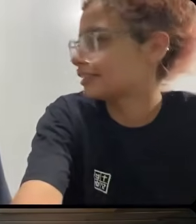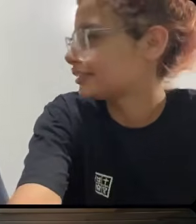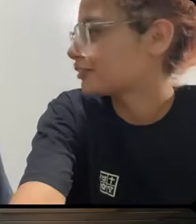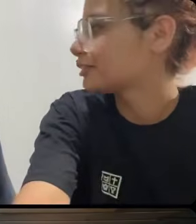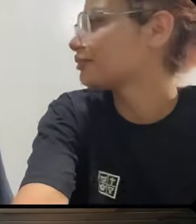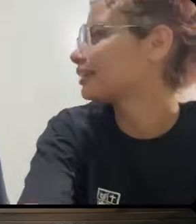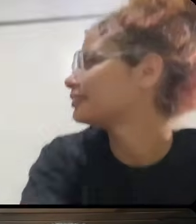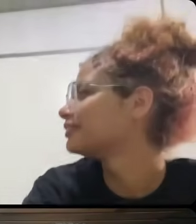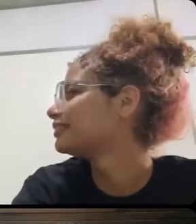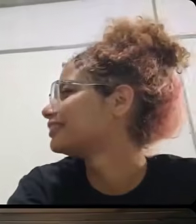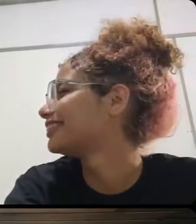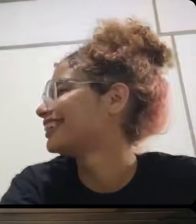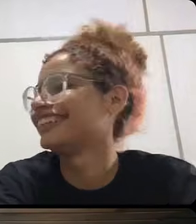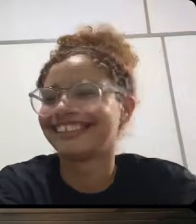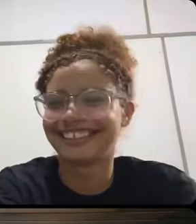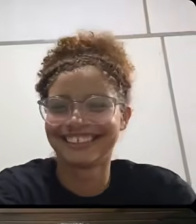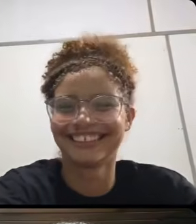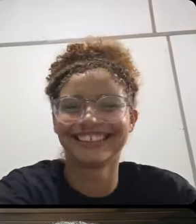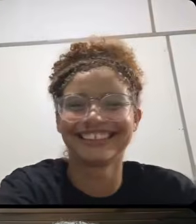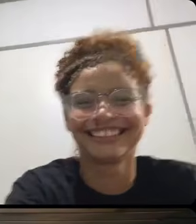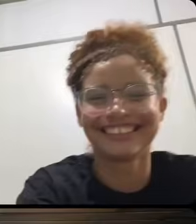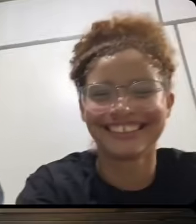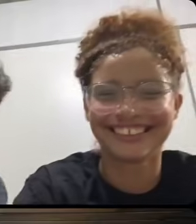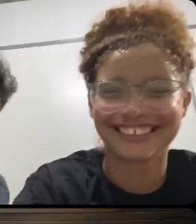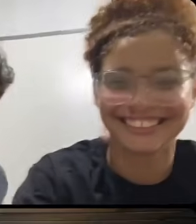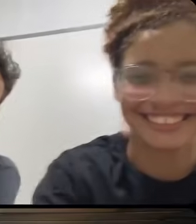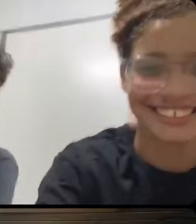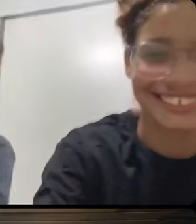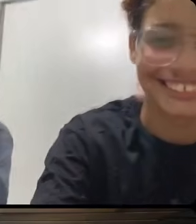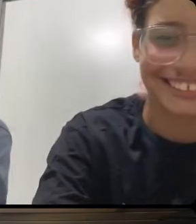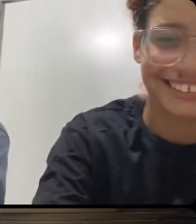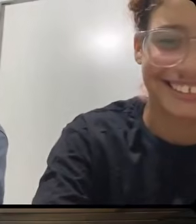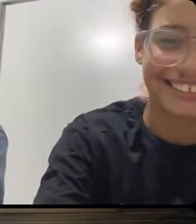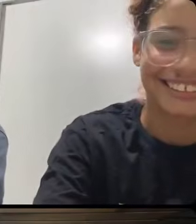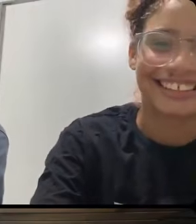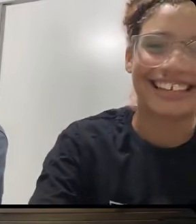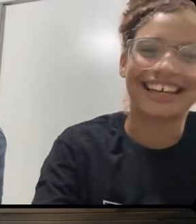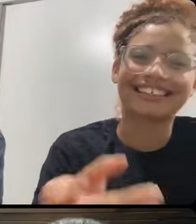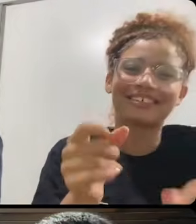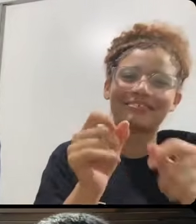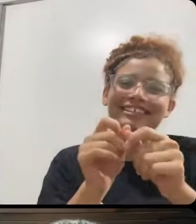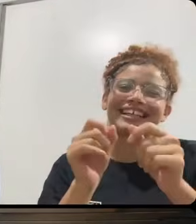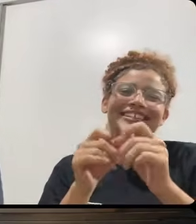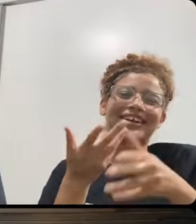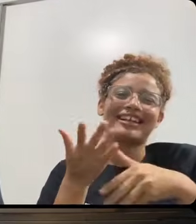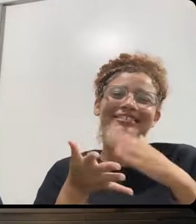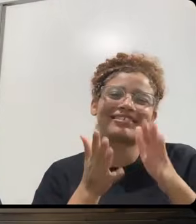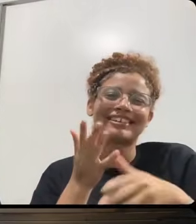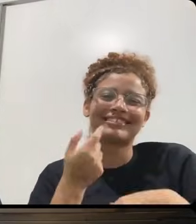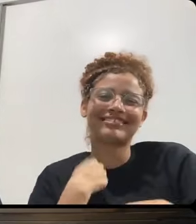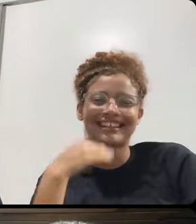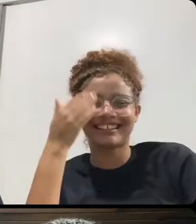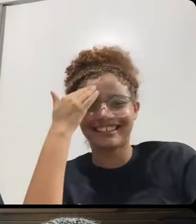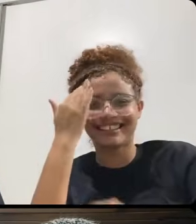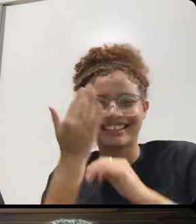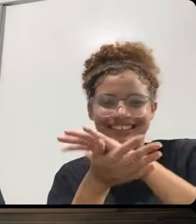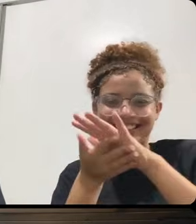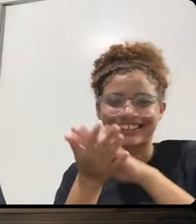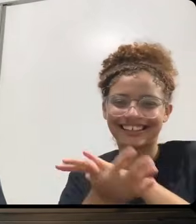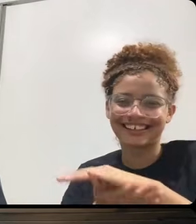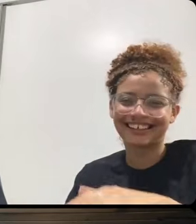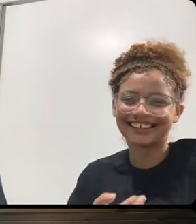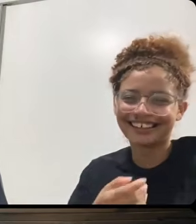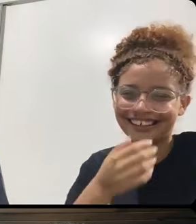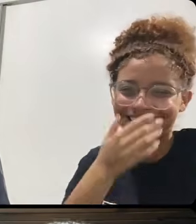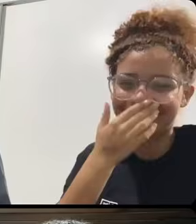Você vai sinalizar enquanto eu falo? Se quiser falar em Libras, pode fazer, eu gosto, eu É que gosto. se eu Muito fizer bom. só em Libras, não vai entender nada.